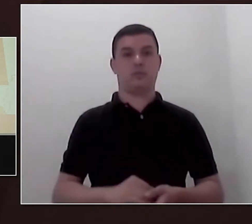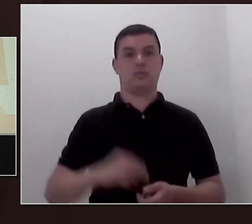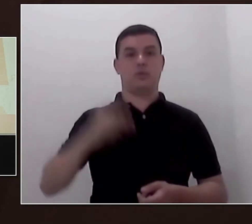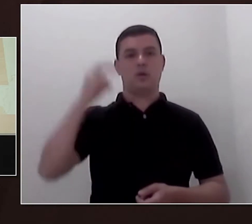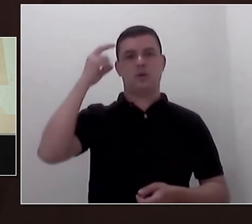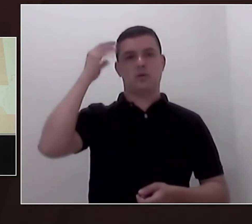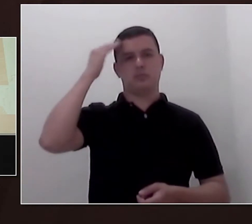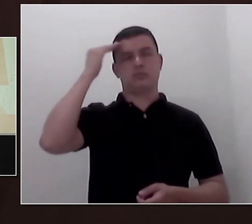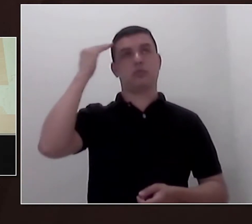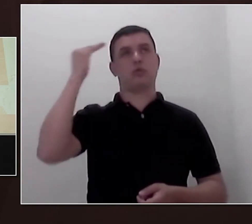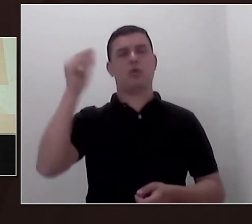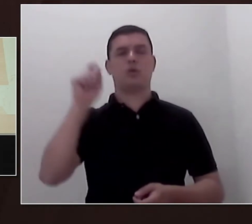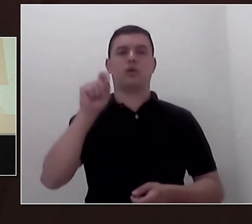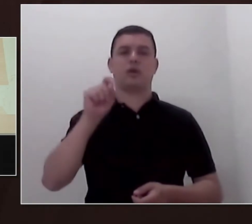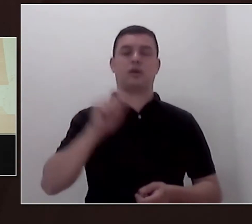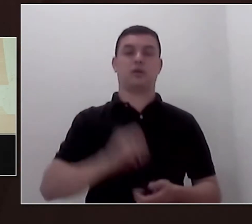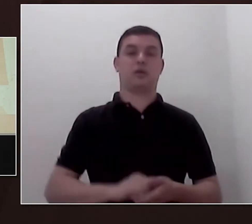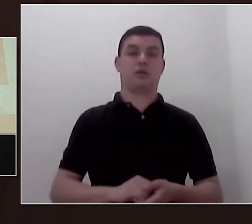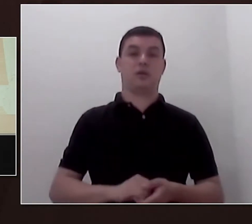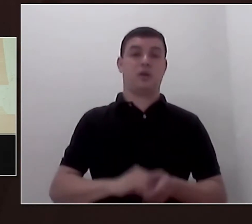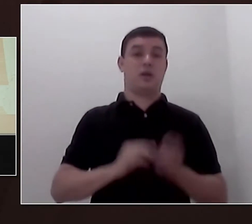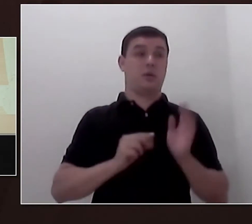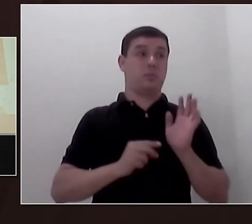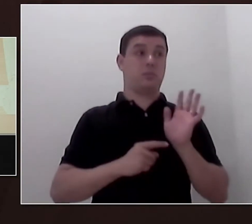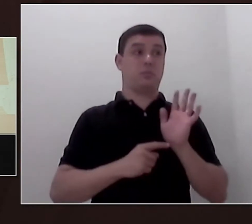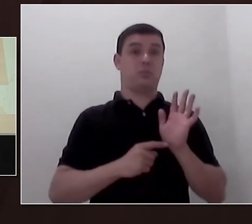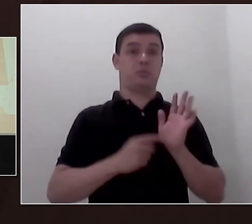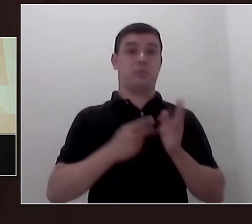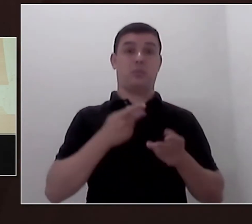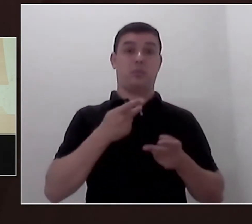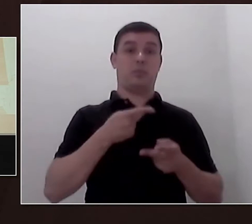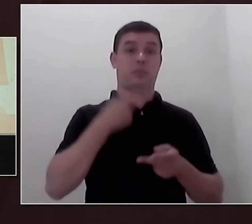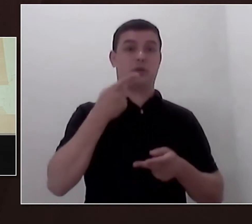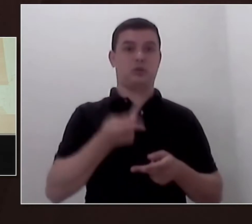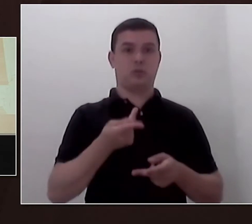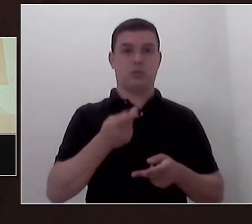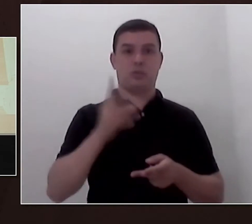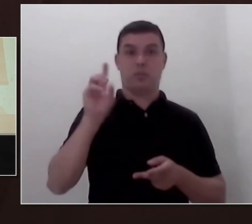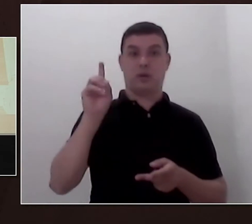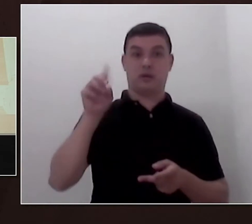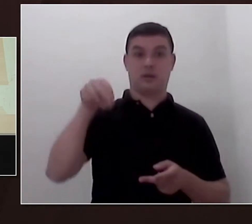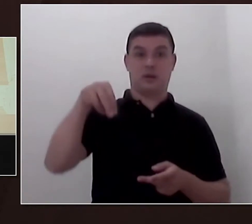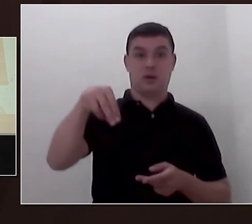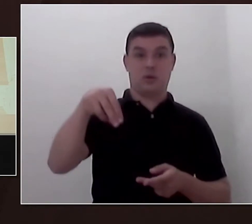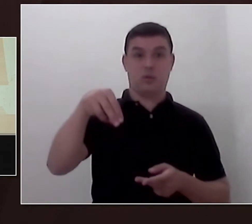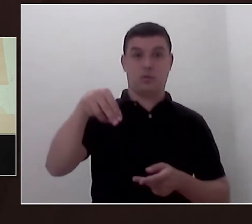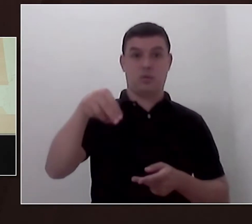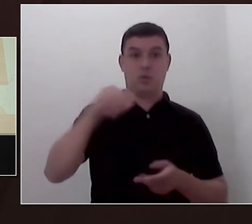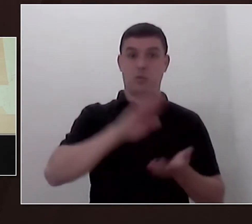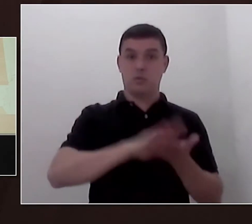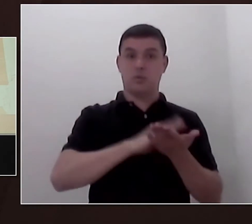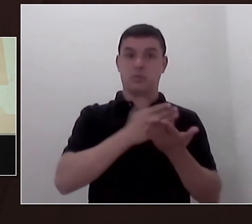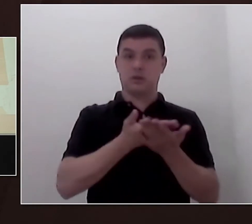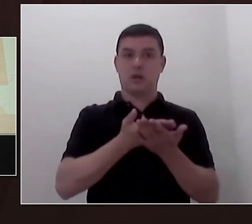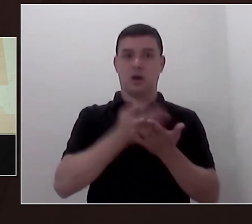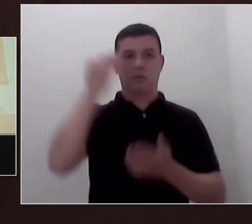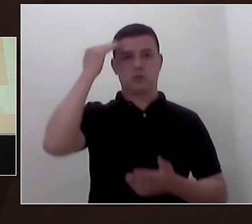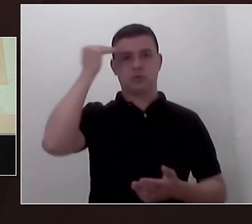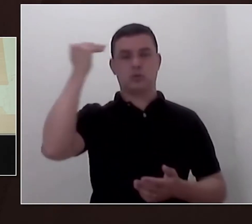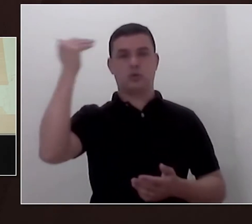antes de pedir para Daniel interpretar o sonho, vocês se lembram que ele chamou o quê? Mandou chamar